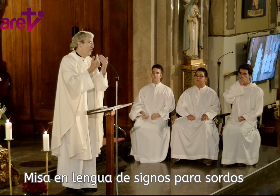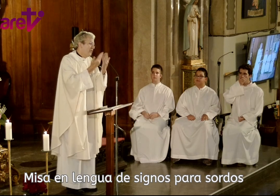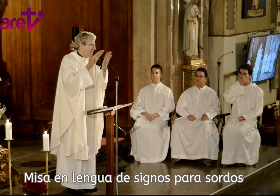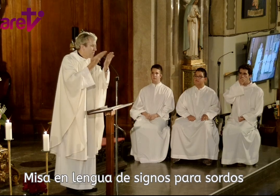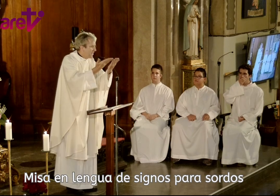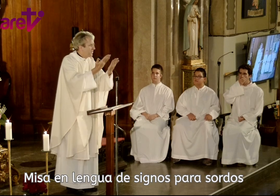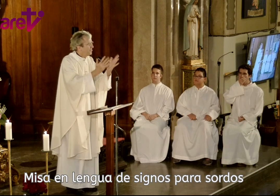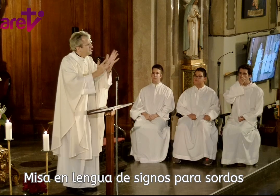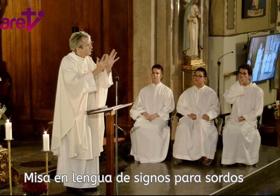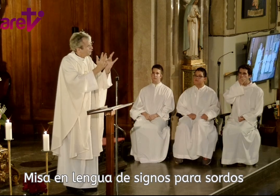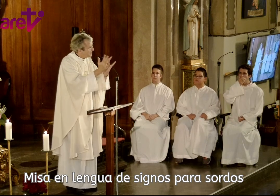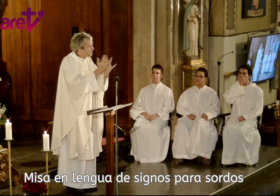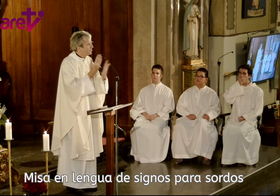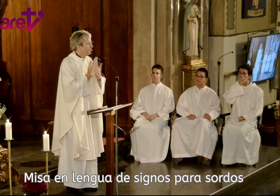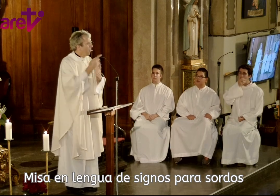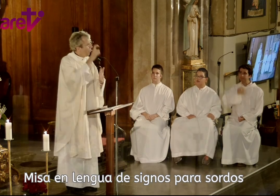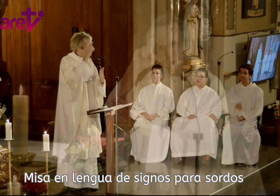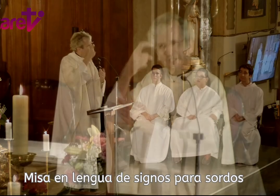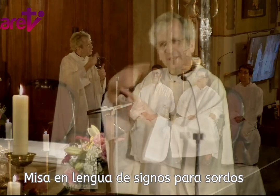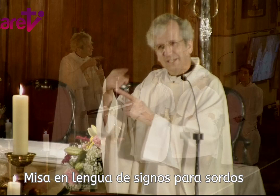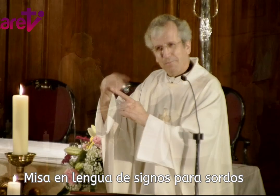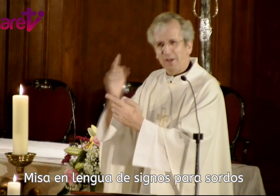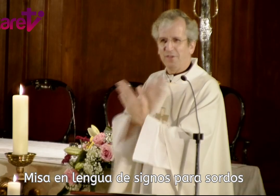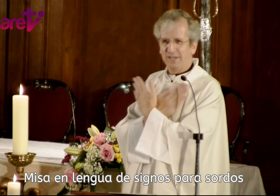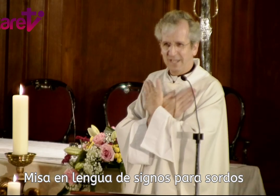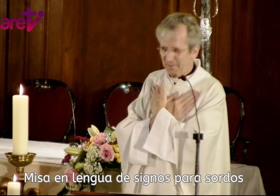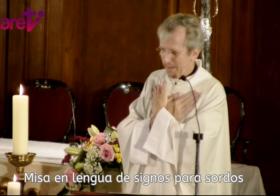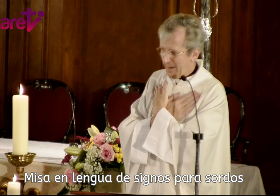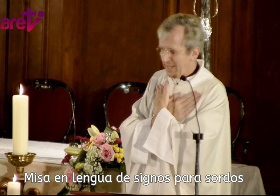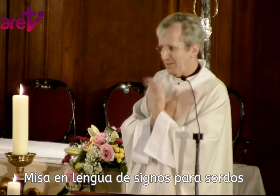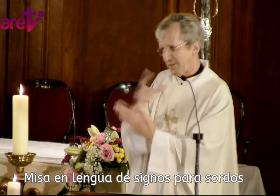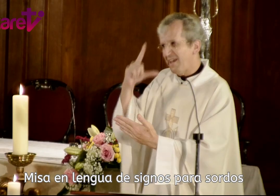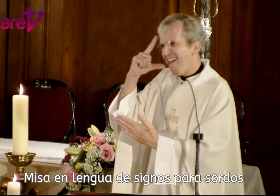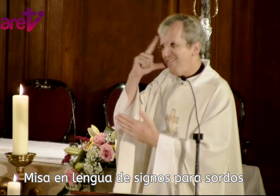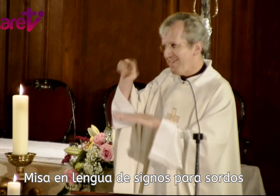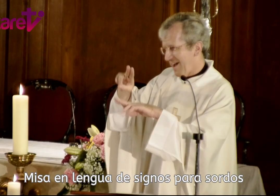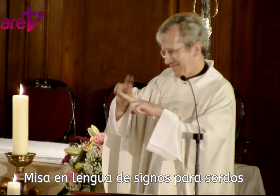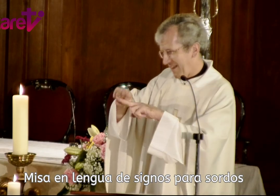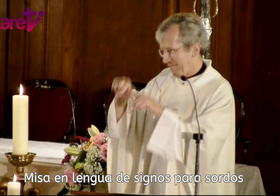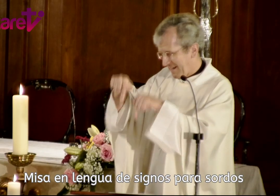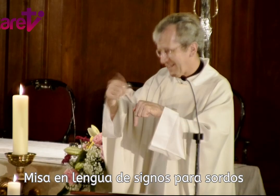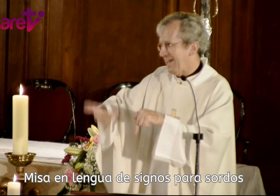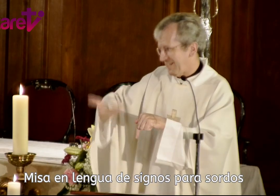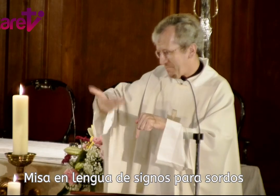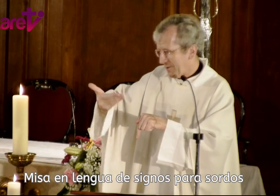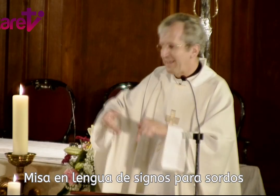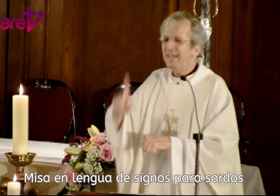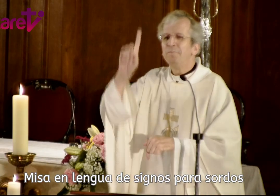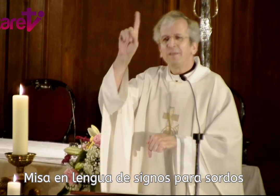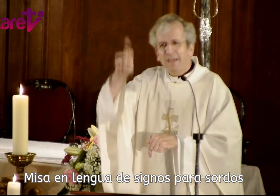de advocaciones de Jesucristo o distintas advocaciones de la Virgen María. Entonces, el día de la fiesta es importante. Y